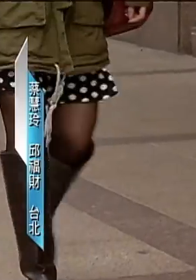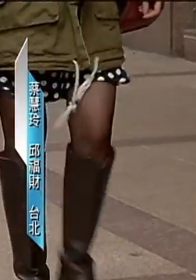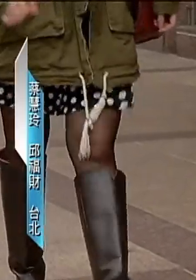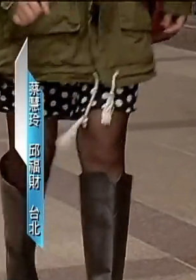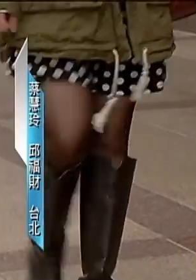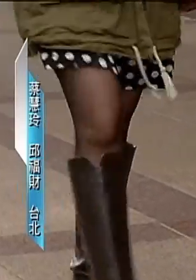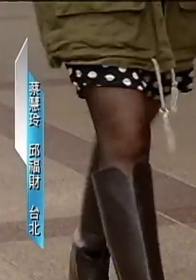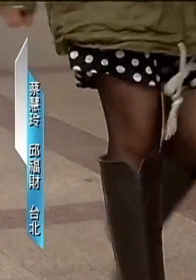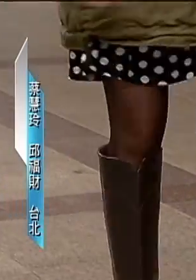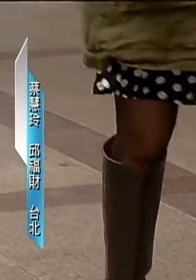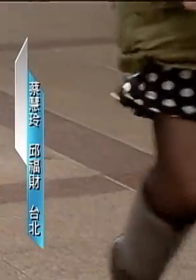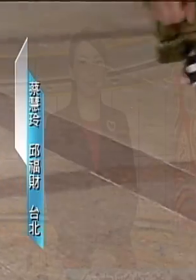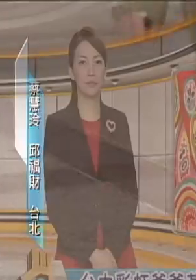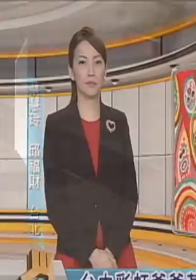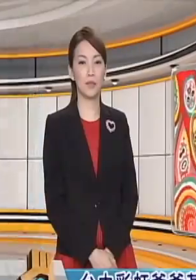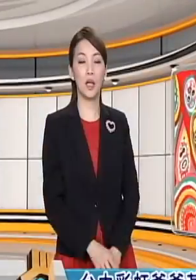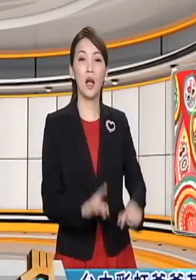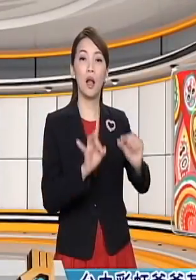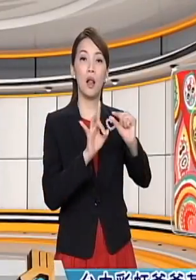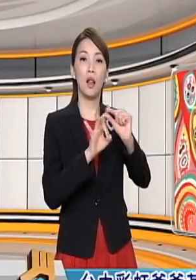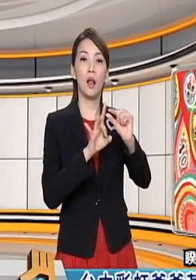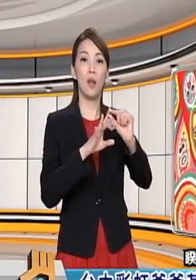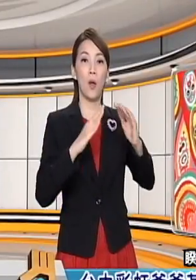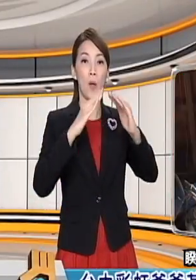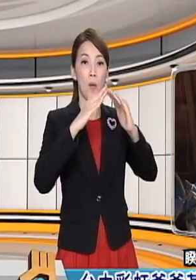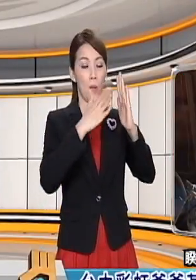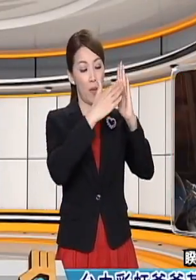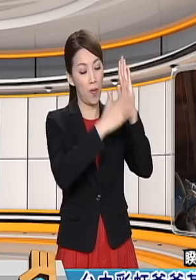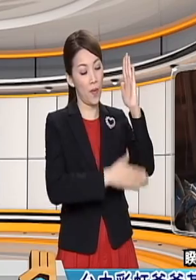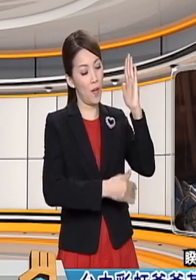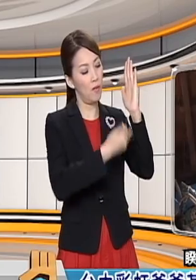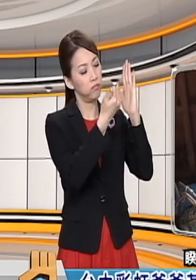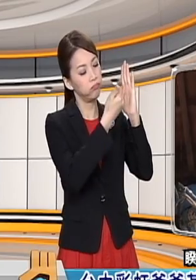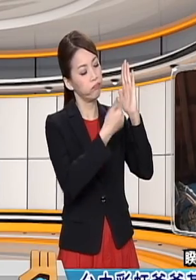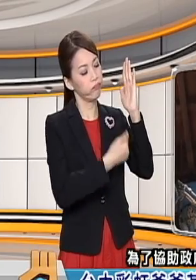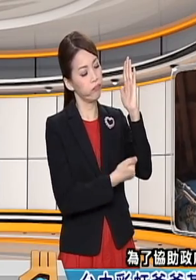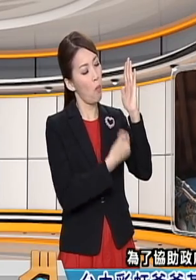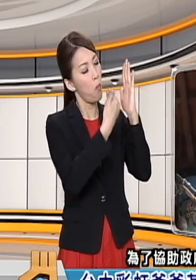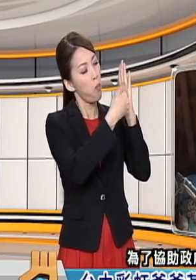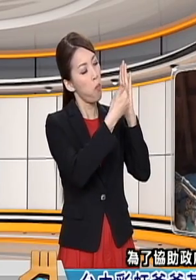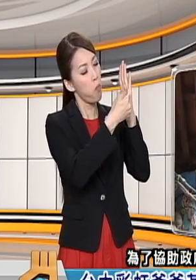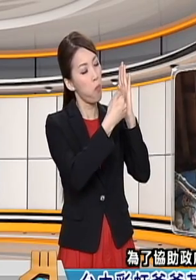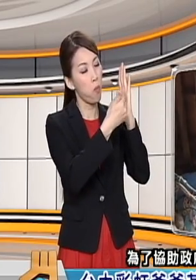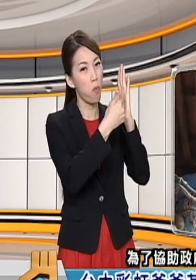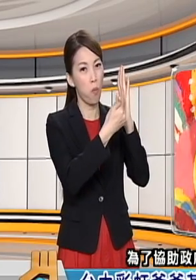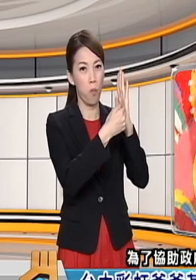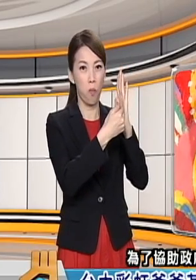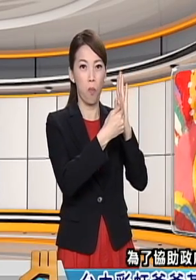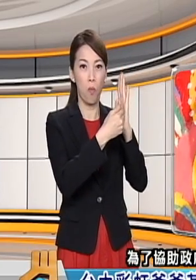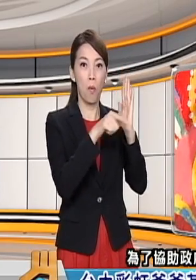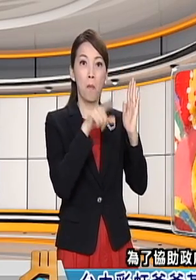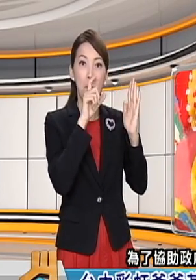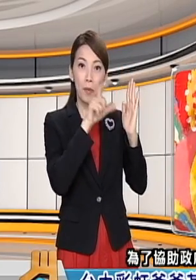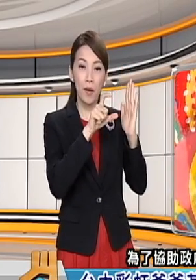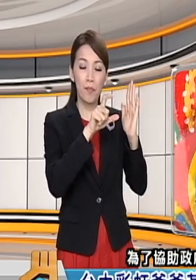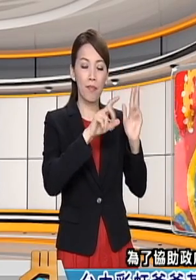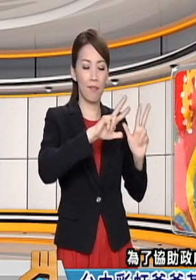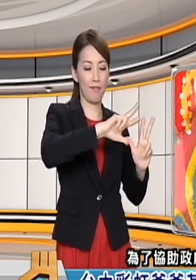才台北报道。 暌违69年，为了协助政府行销中台湾旅